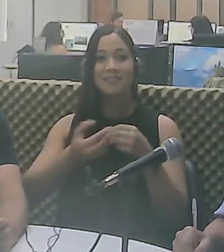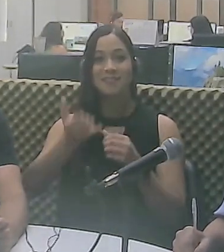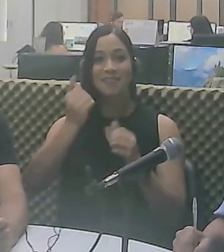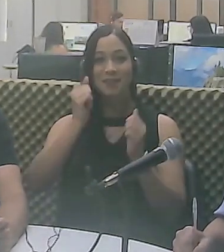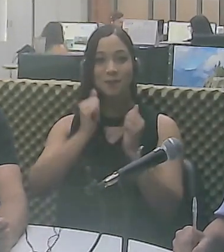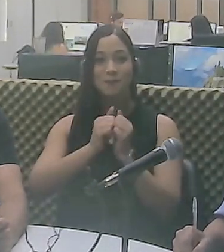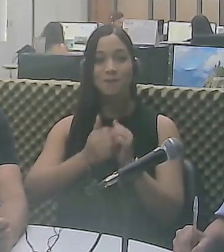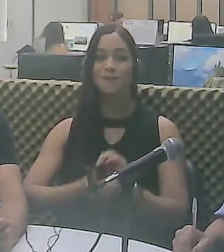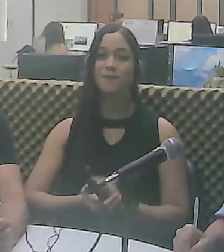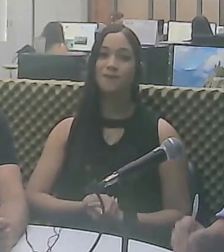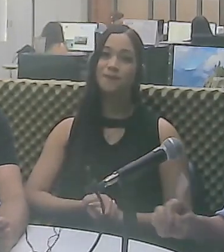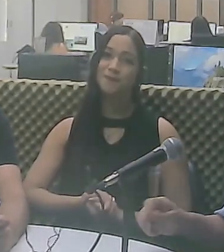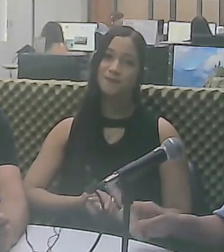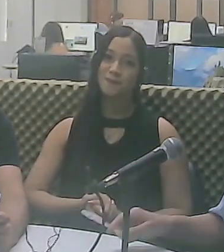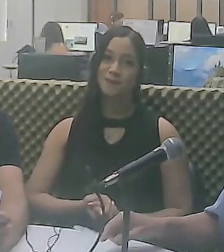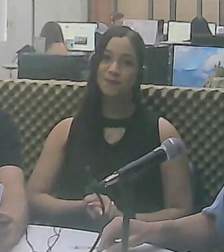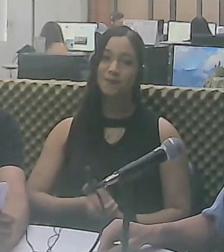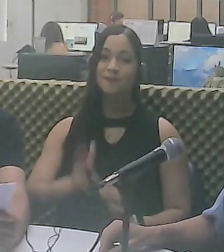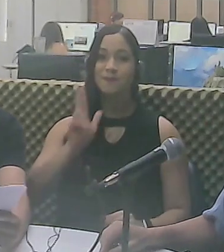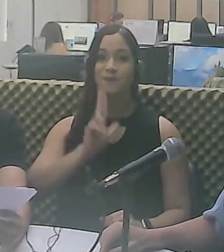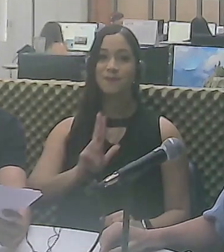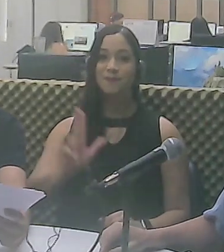vem com a gente